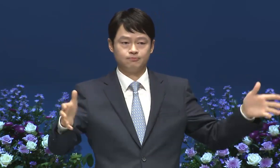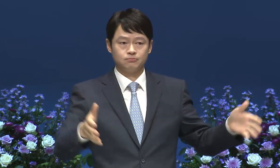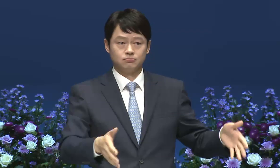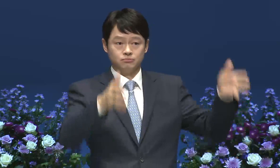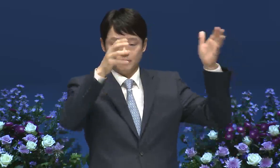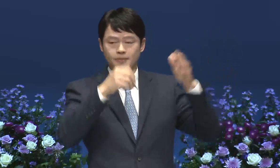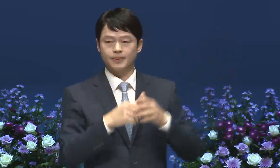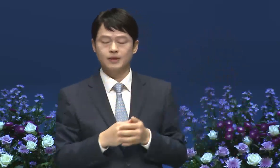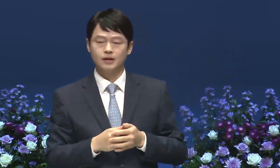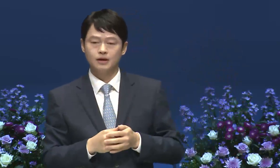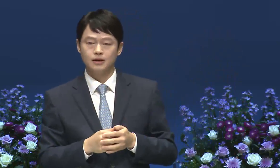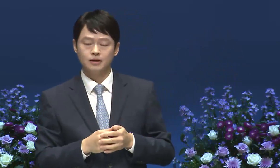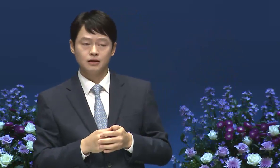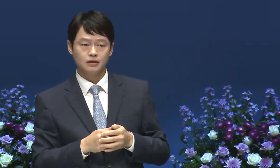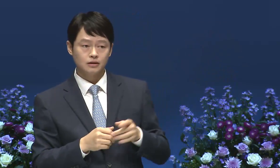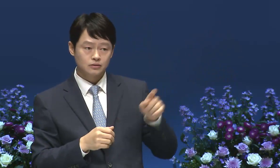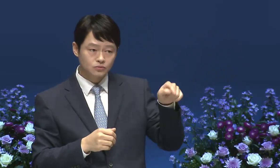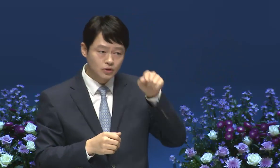운영하시는 사장님이셨는데요.